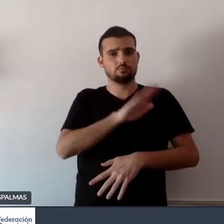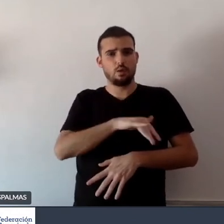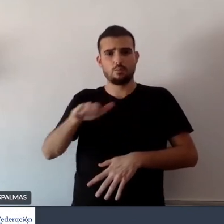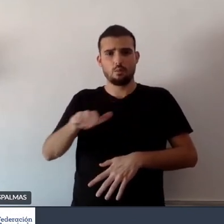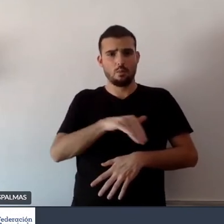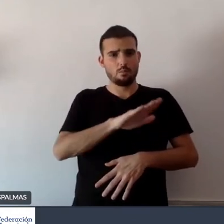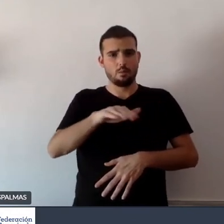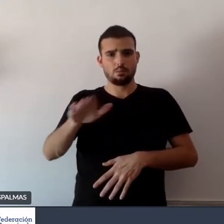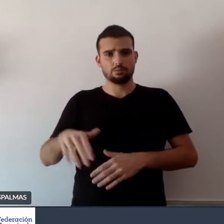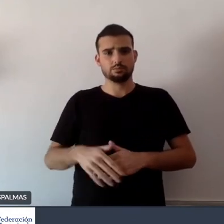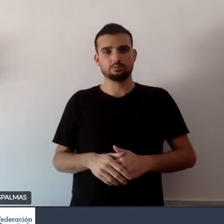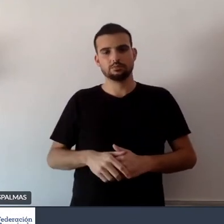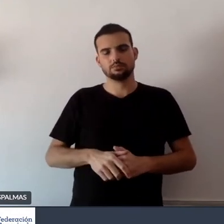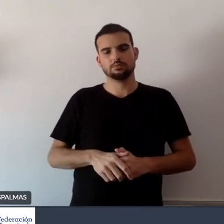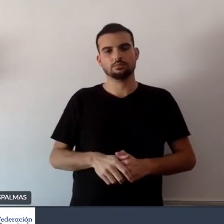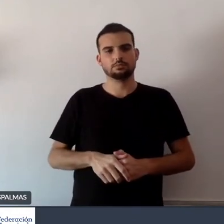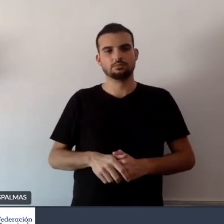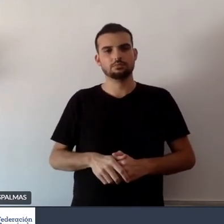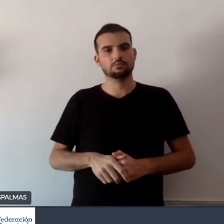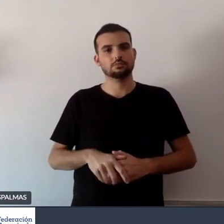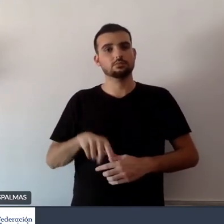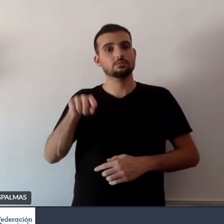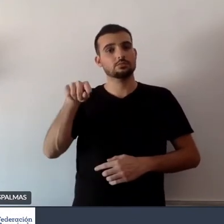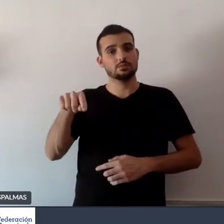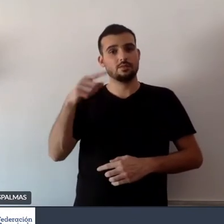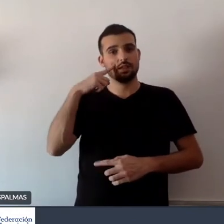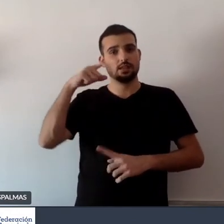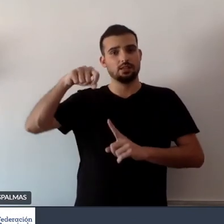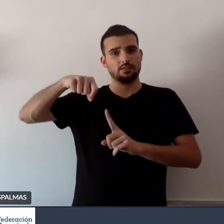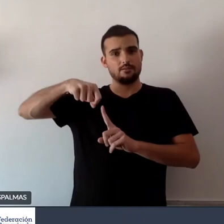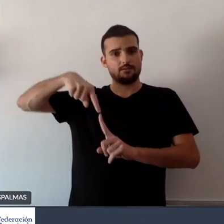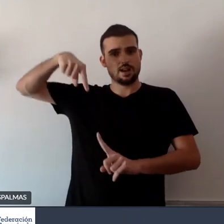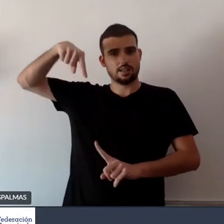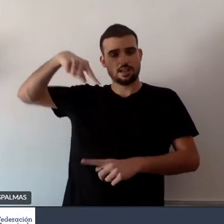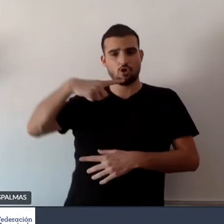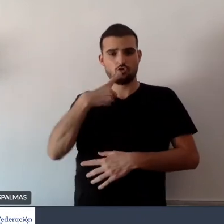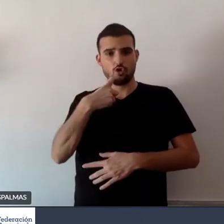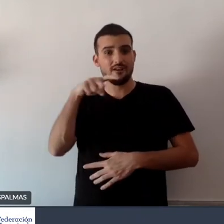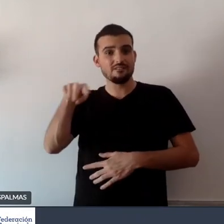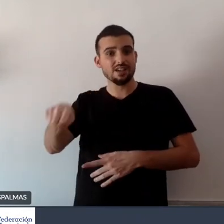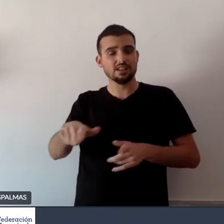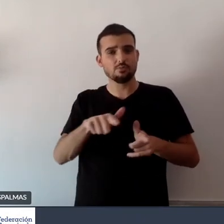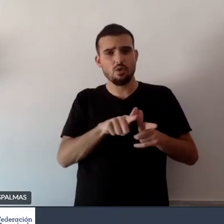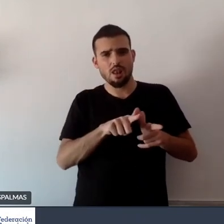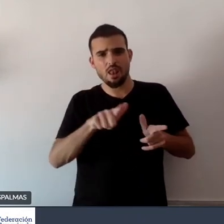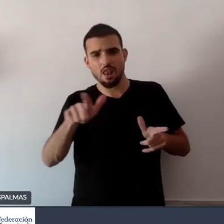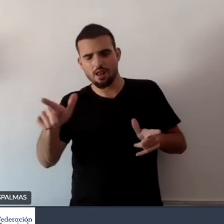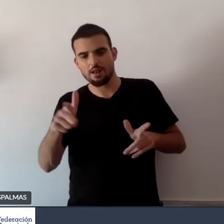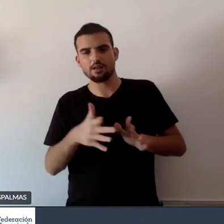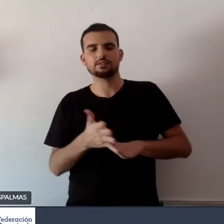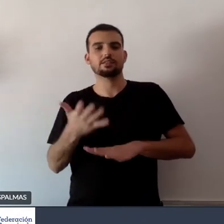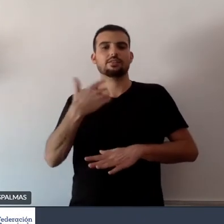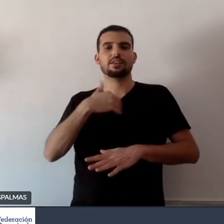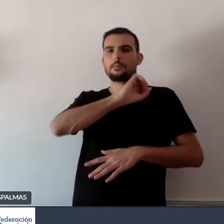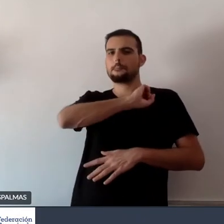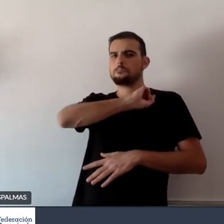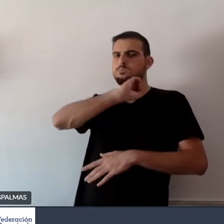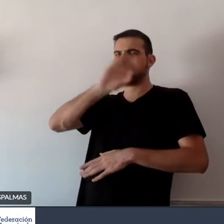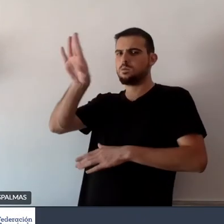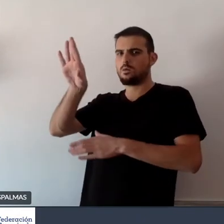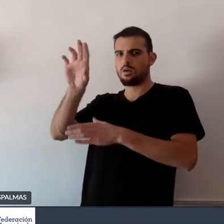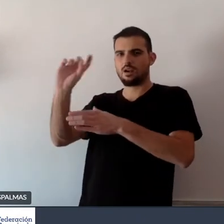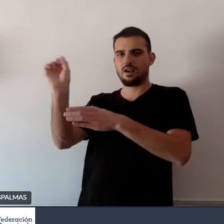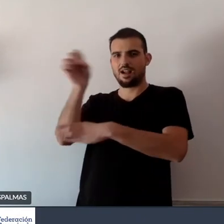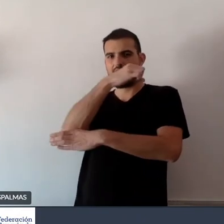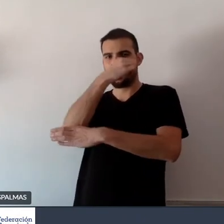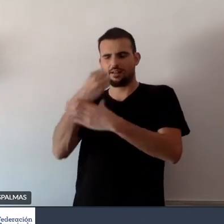tirador. En este caso, fijaros, esta ayuda es demasiado larga y la continuación al aro es franca.